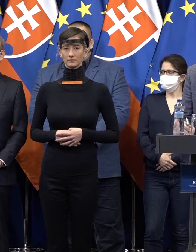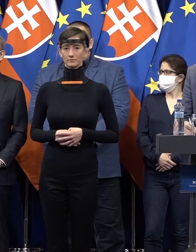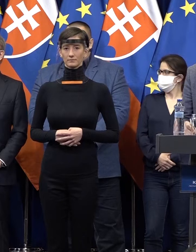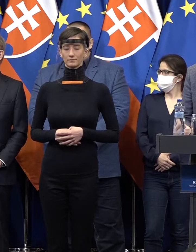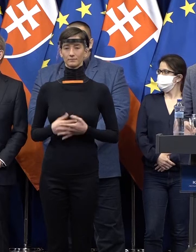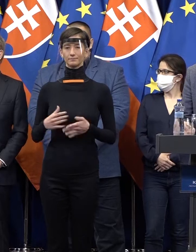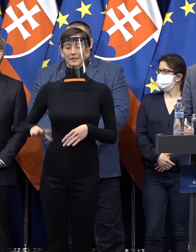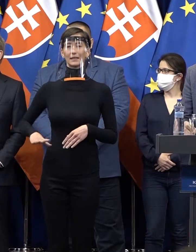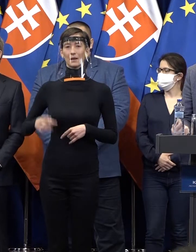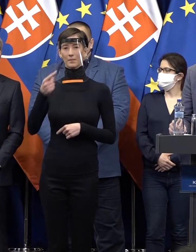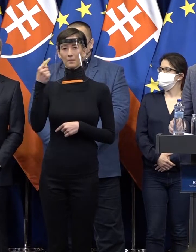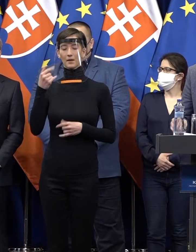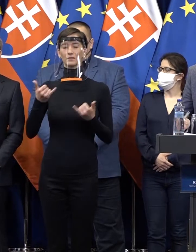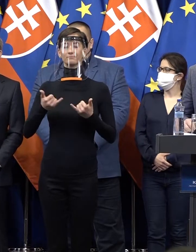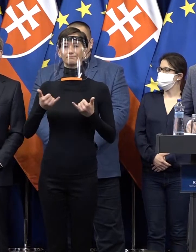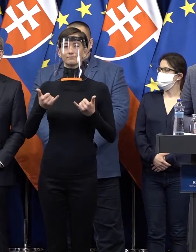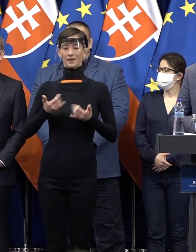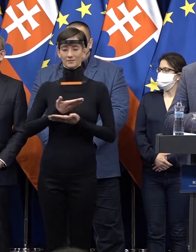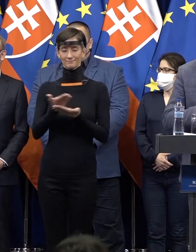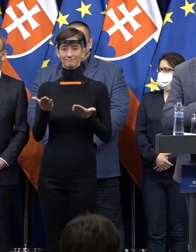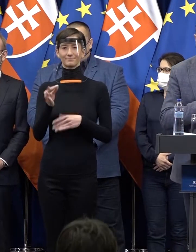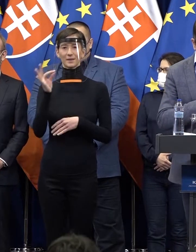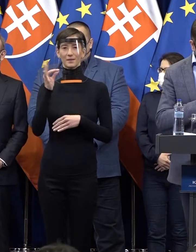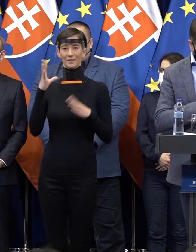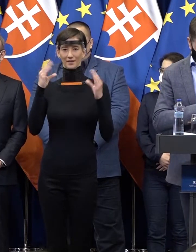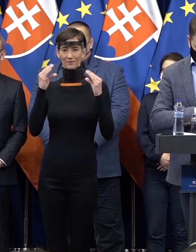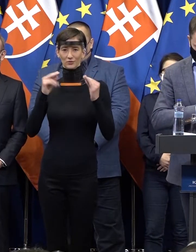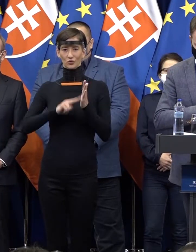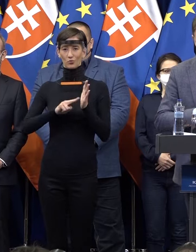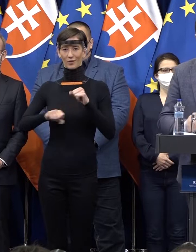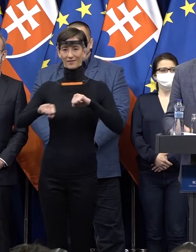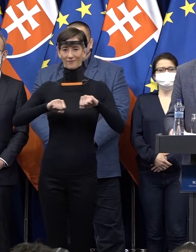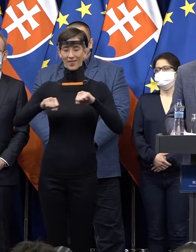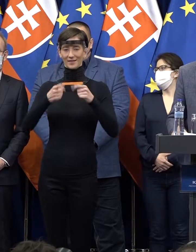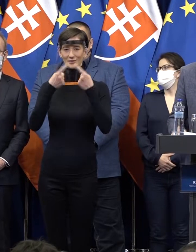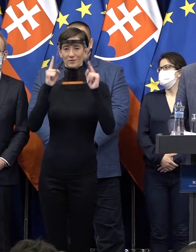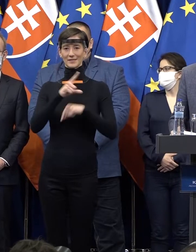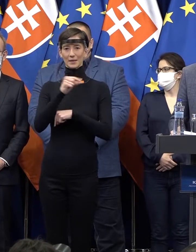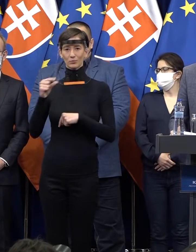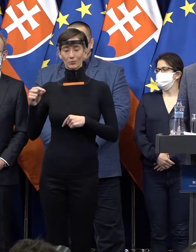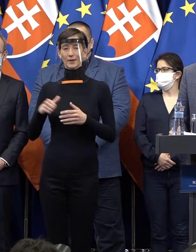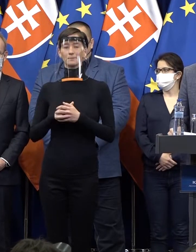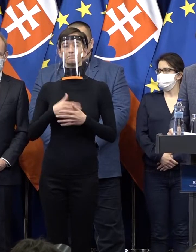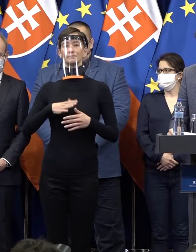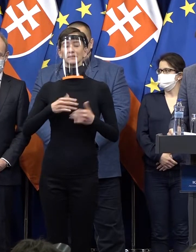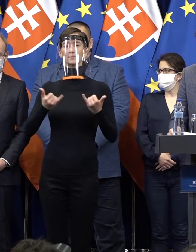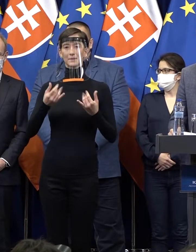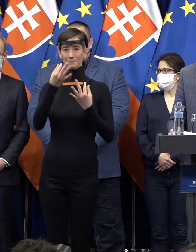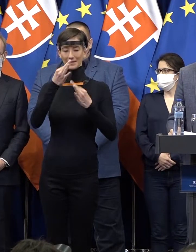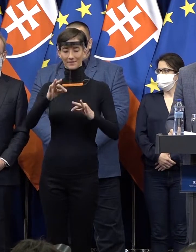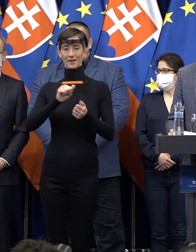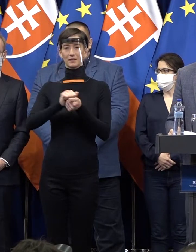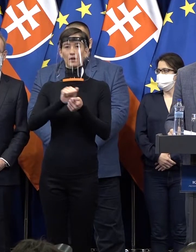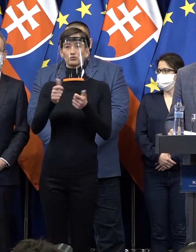Dámy a páni, prajem vám všetkým dobrý večer z Úradu vlády Slovenskej republiky. Dovolte mi, aby som vás privítala na tlačovej